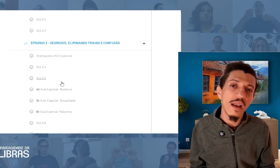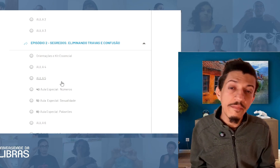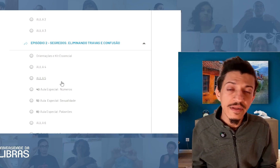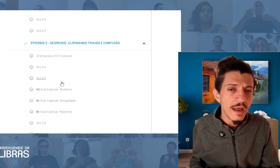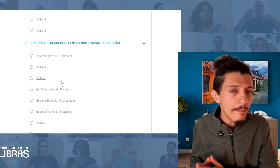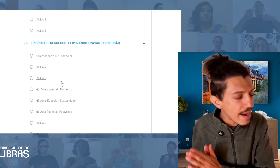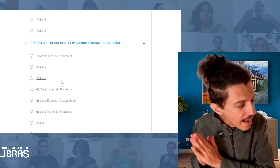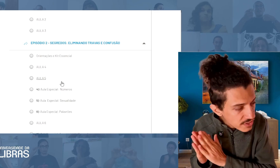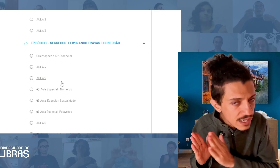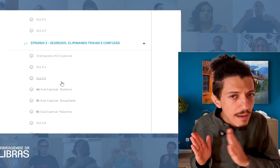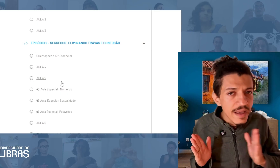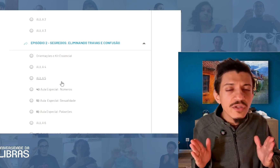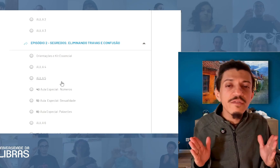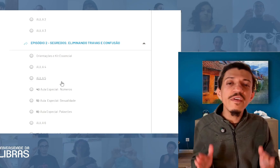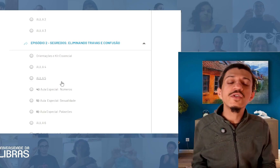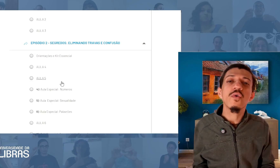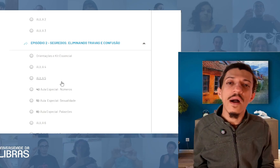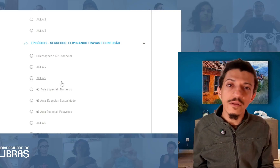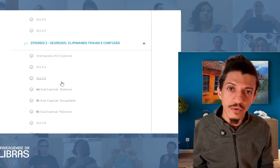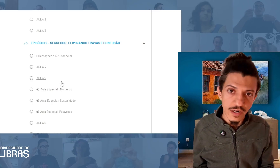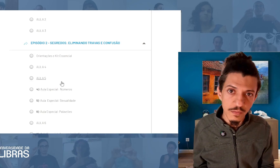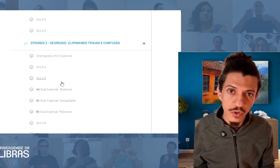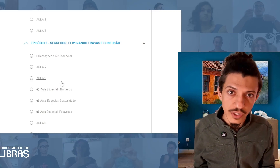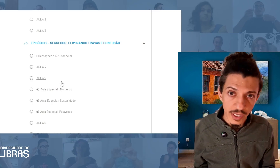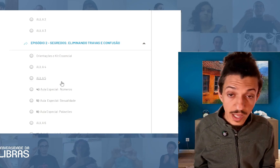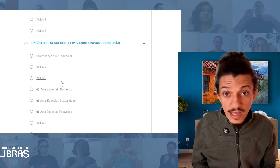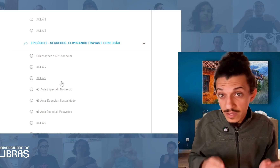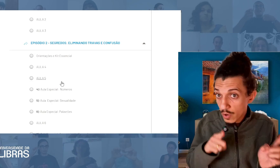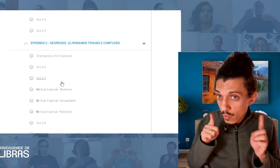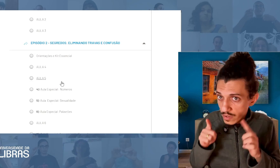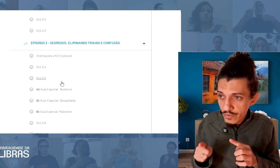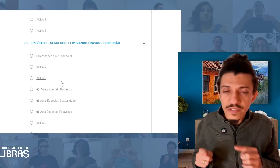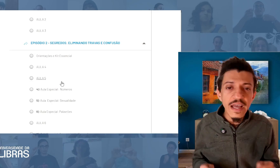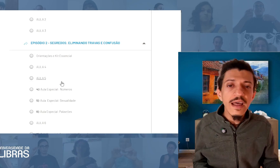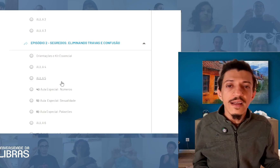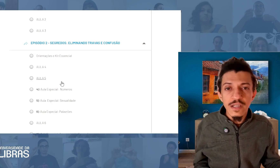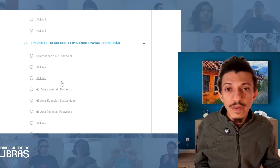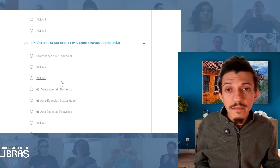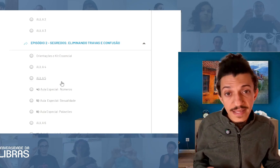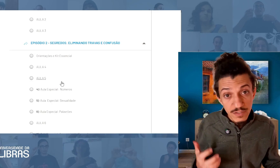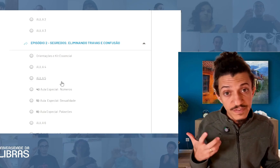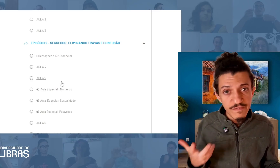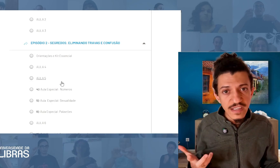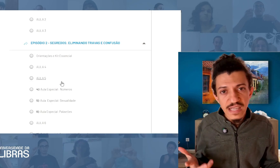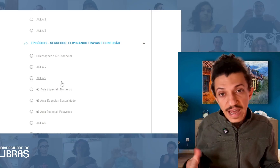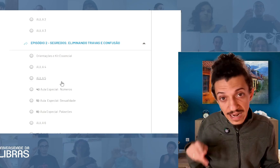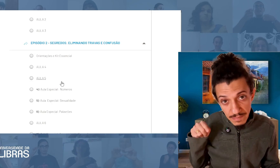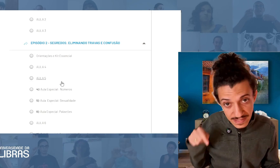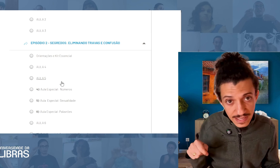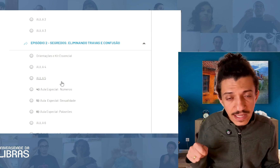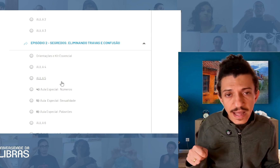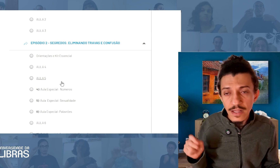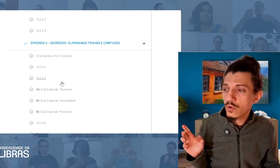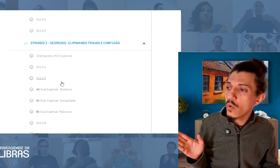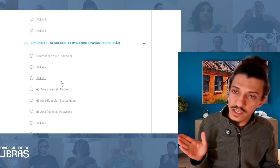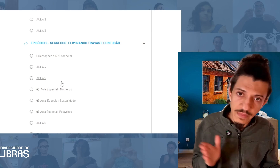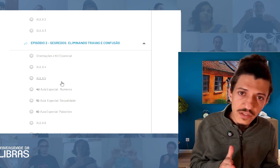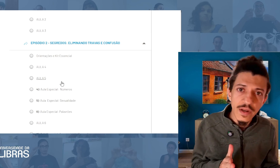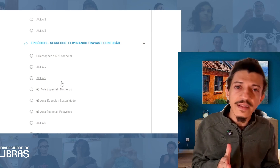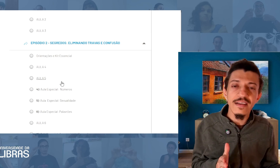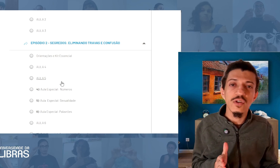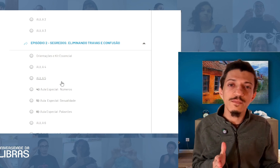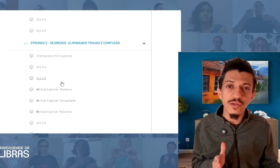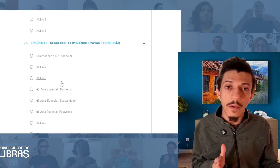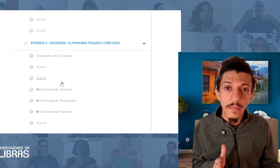vivencio a Libras praticamente 24 horas por dia. Então, quando você se permite vivenciar a Libras aqui dentro, com as